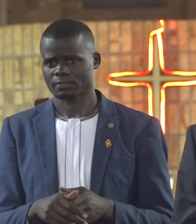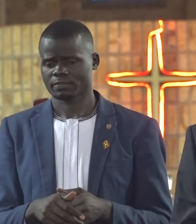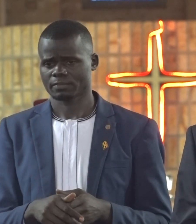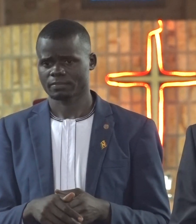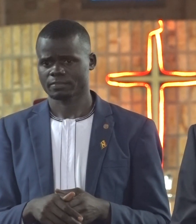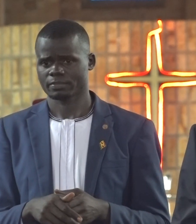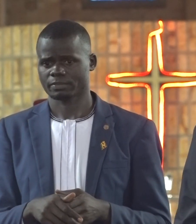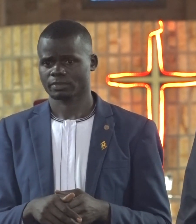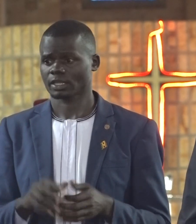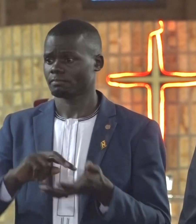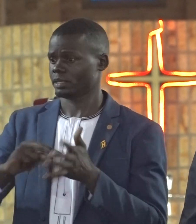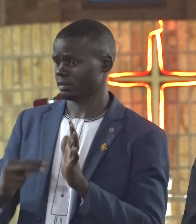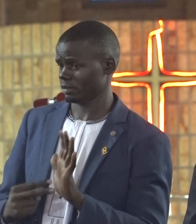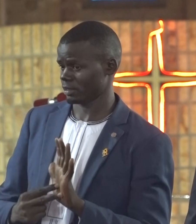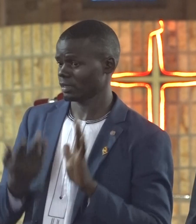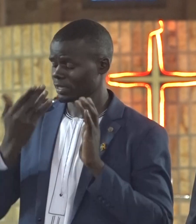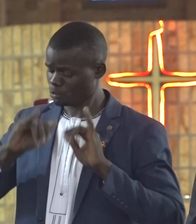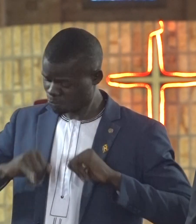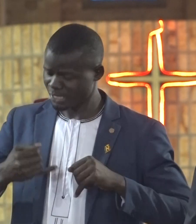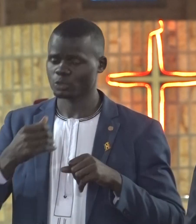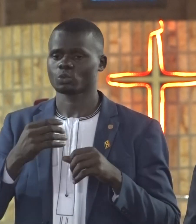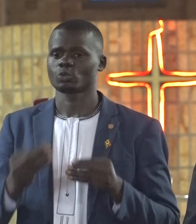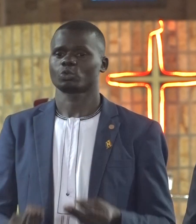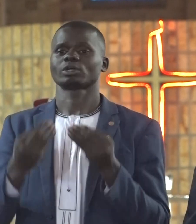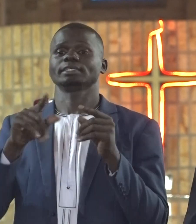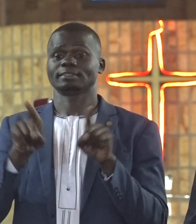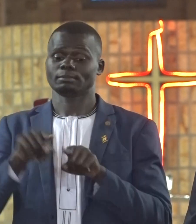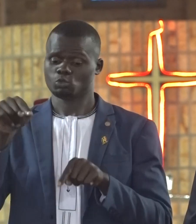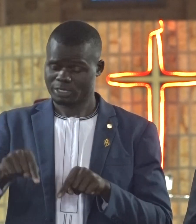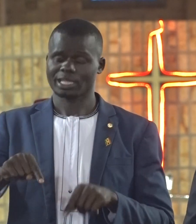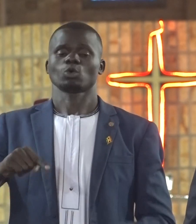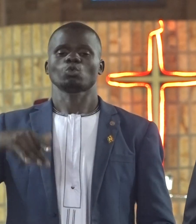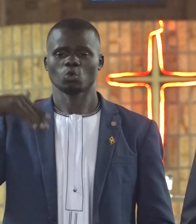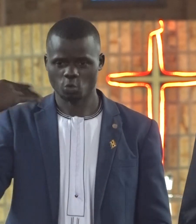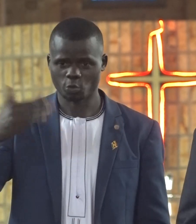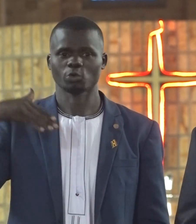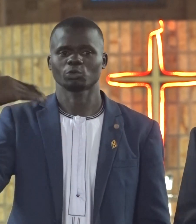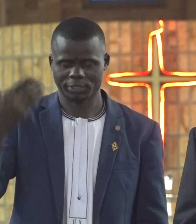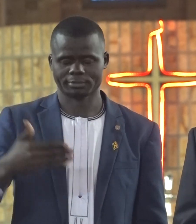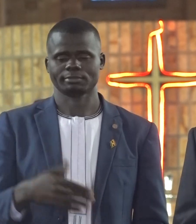Ekyo kye tusaana okukola leero ne bulijjo.